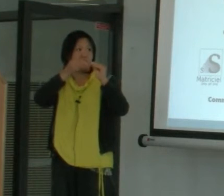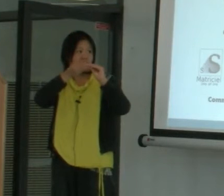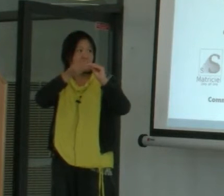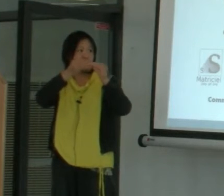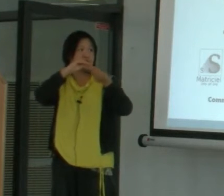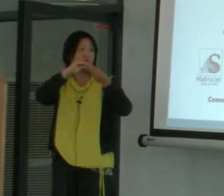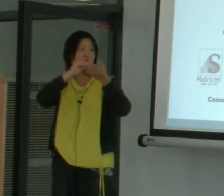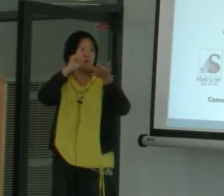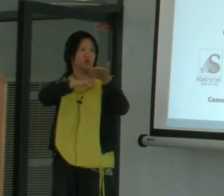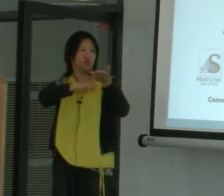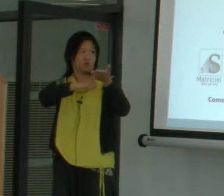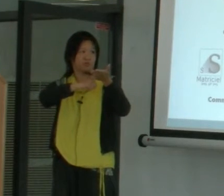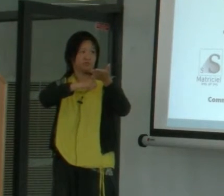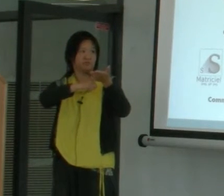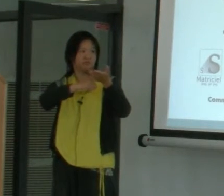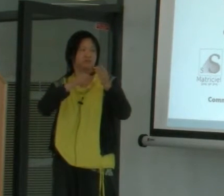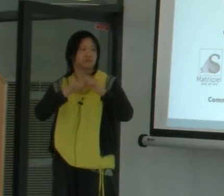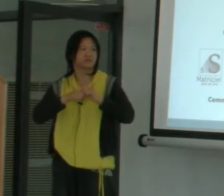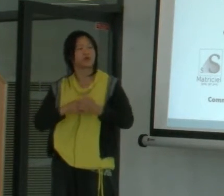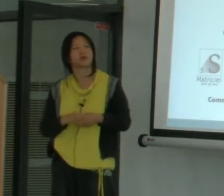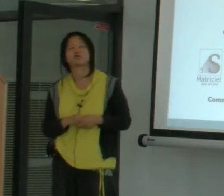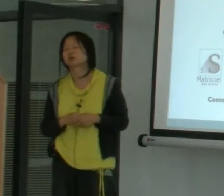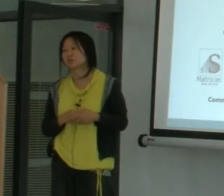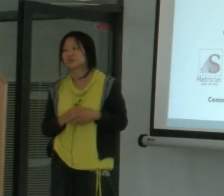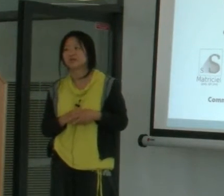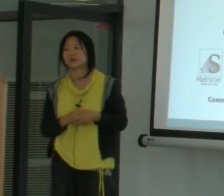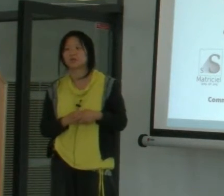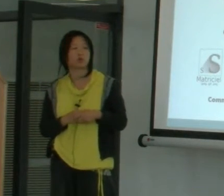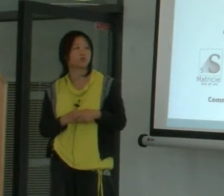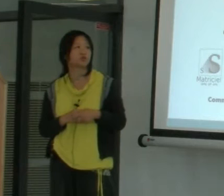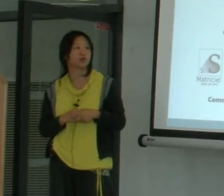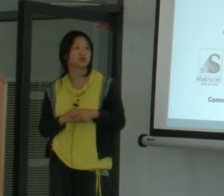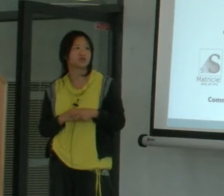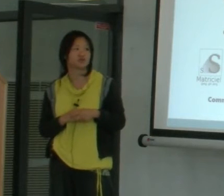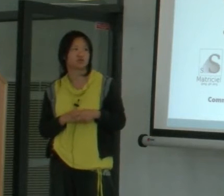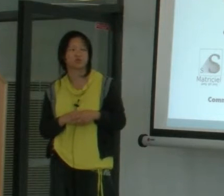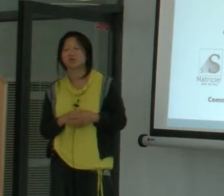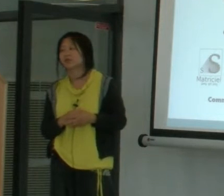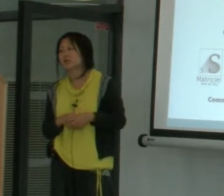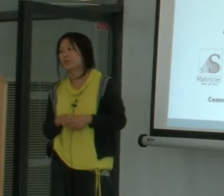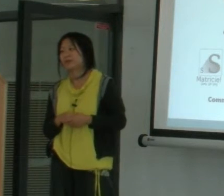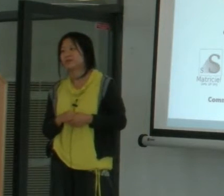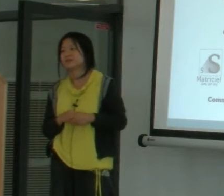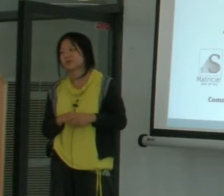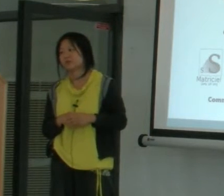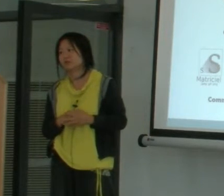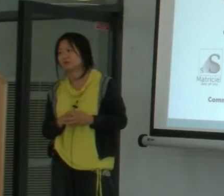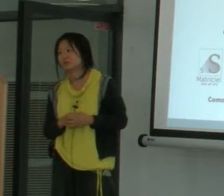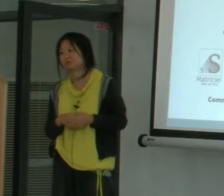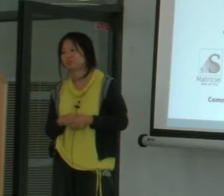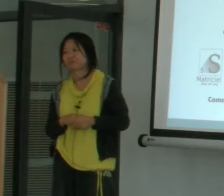Plus, voilà, et en plus les problèmes de droit. Voilà. Et donc en plus, il y a des problèmes de droit de diffusion. Il n'y a pas